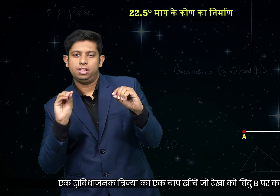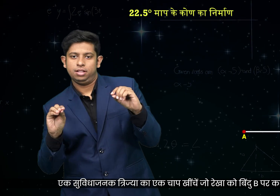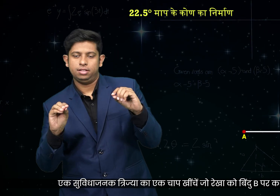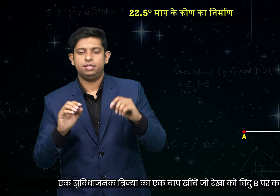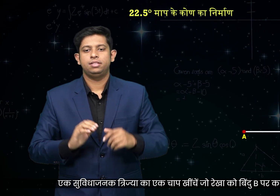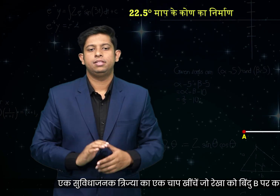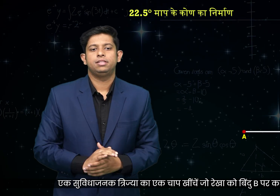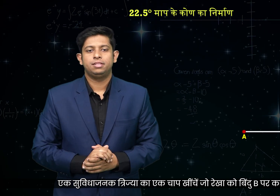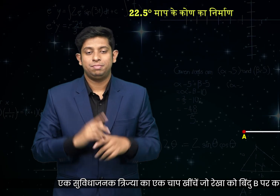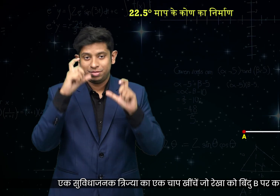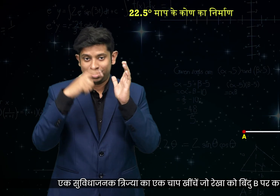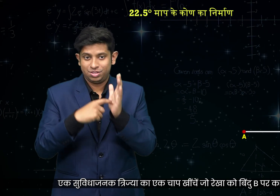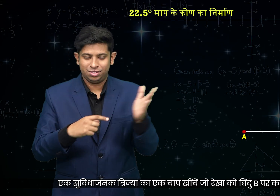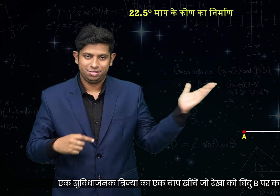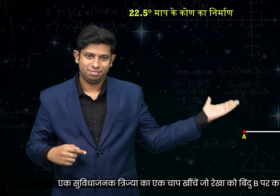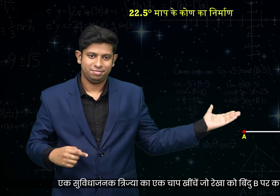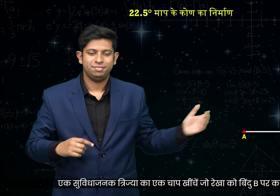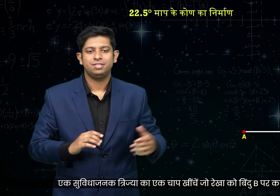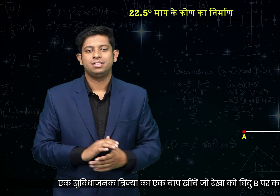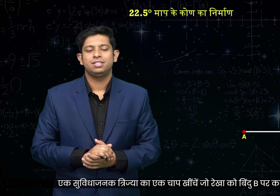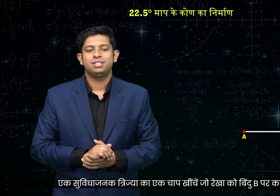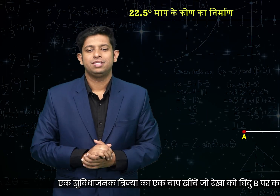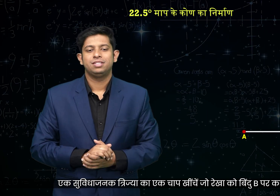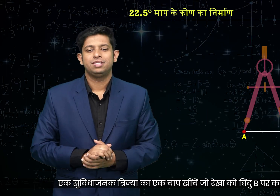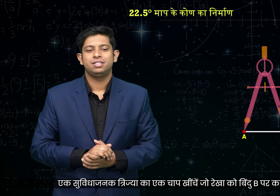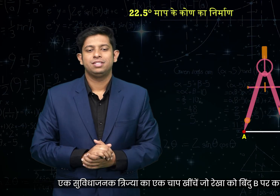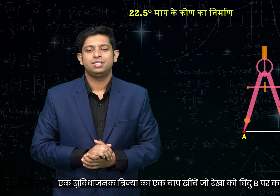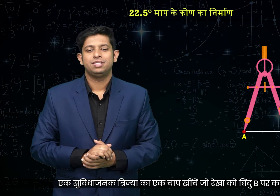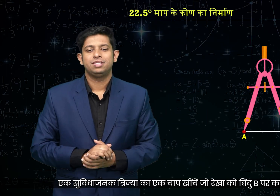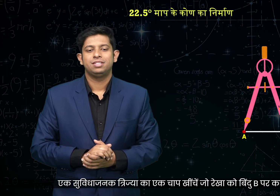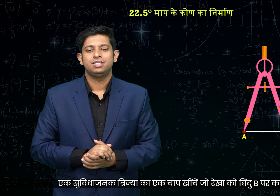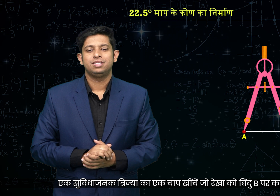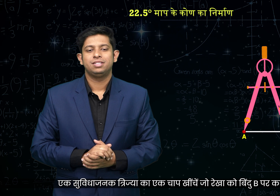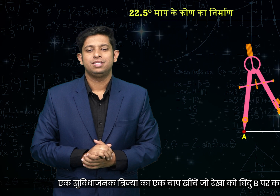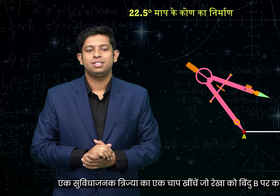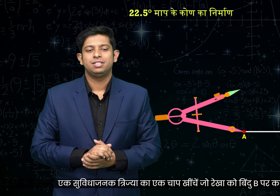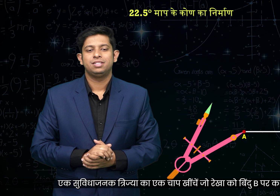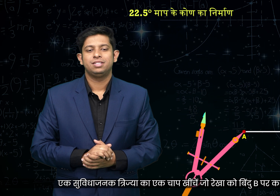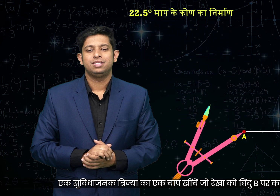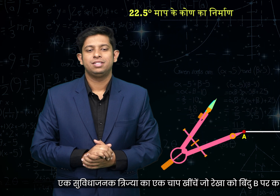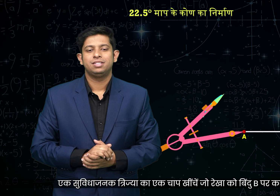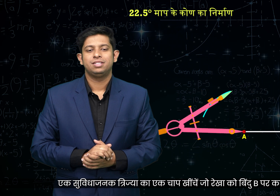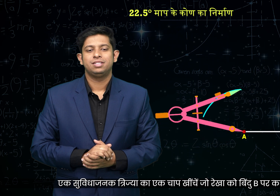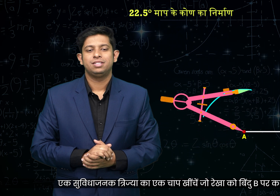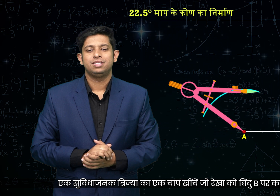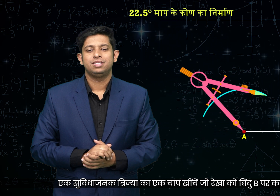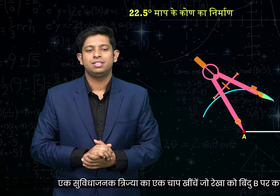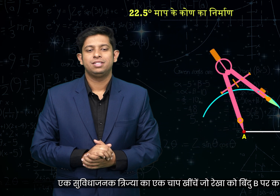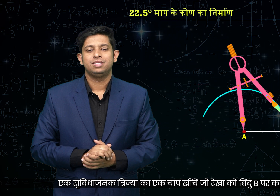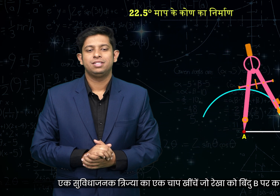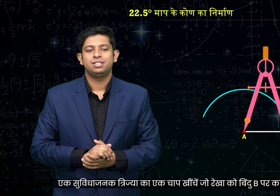सुविधाजनक त्रिज्या का एक चाप खींचे जो रेखा को बिंदु B